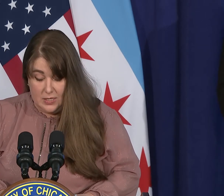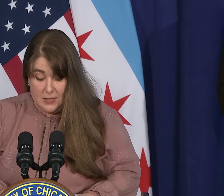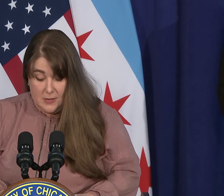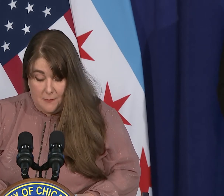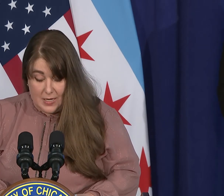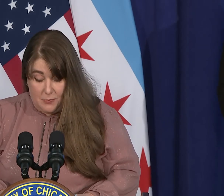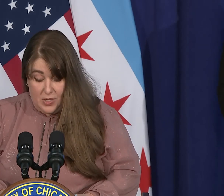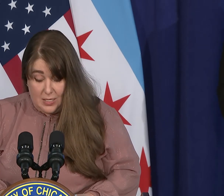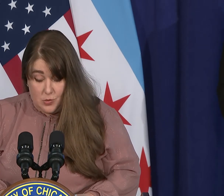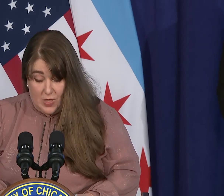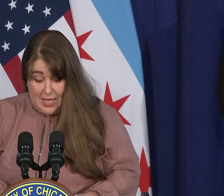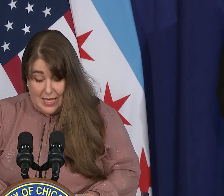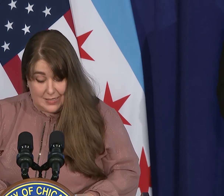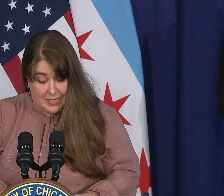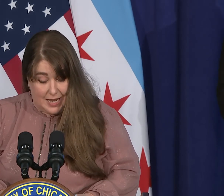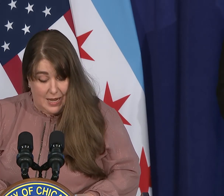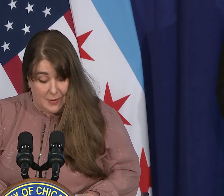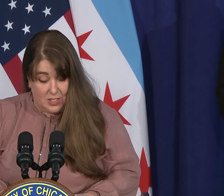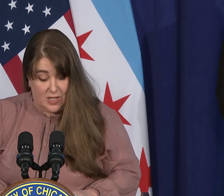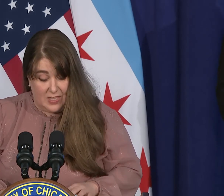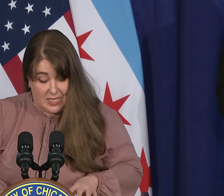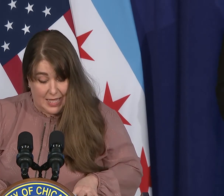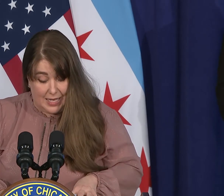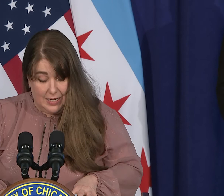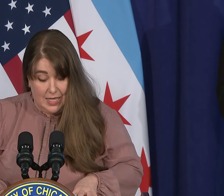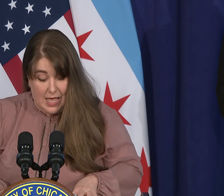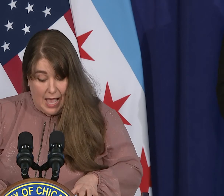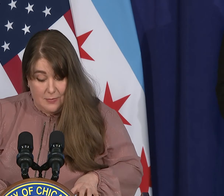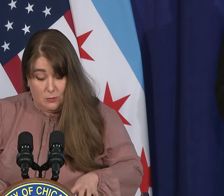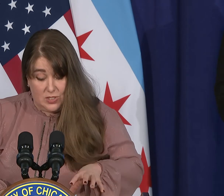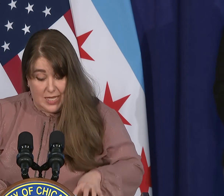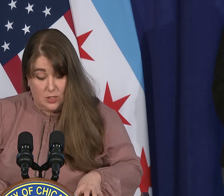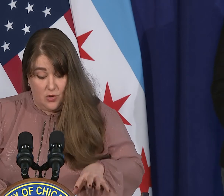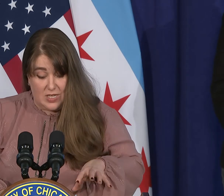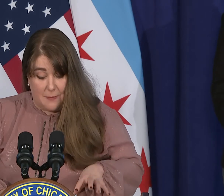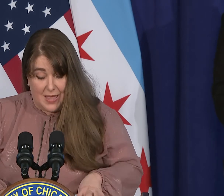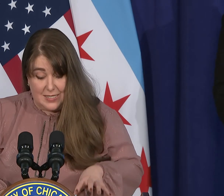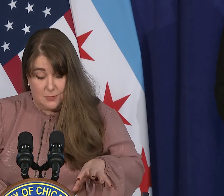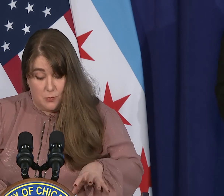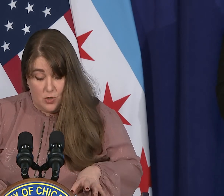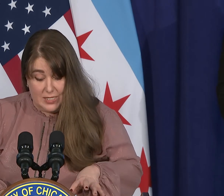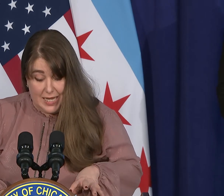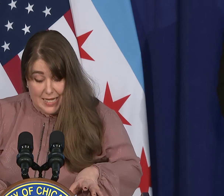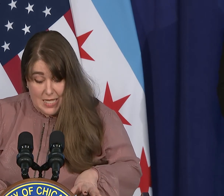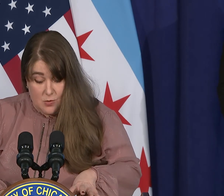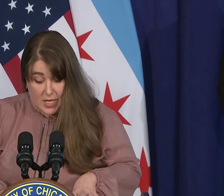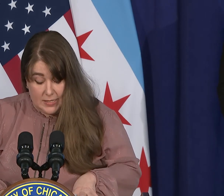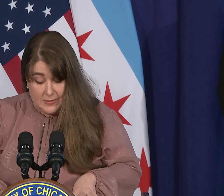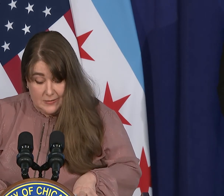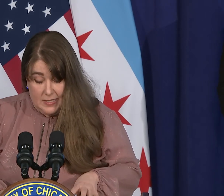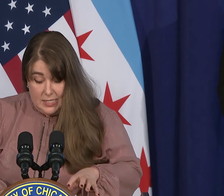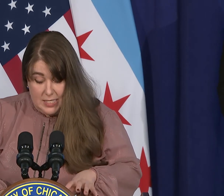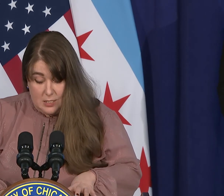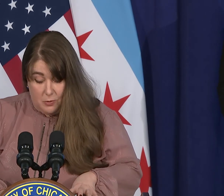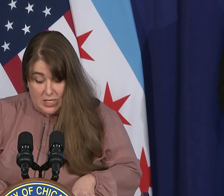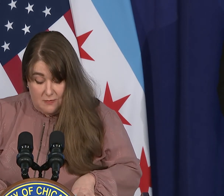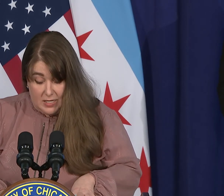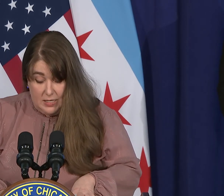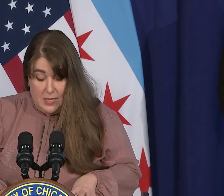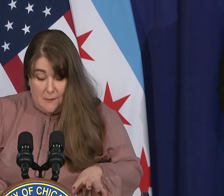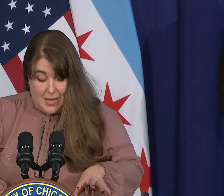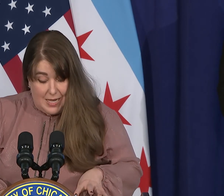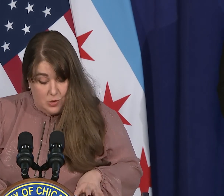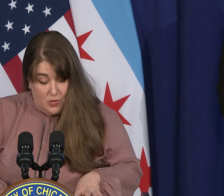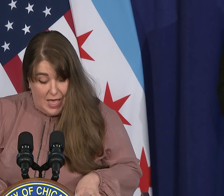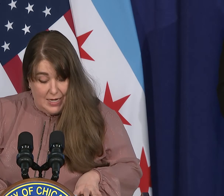312-746-4835. Para poder ayudar a cerrar la brecha digital, habrá un centro de llamadas multilingüe